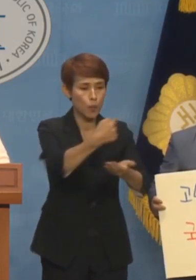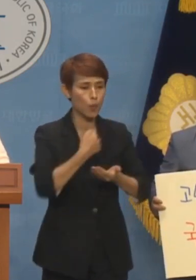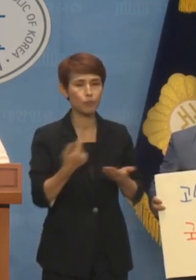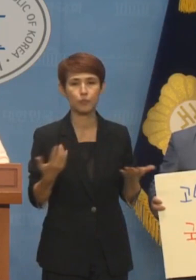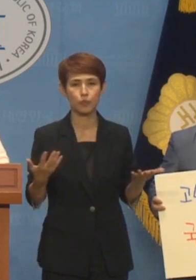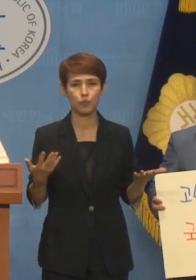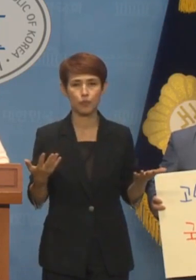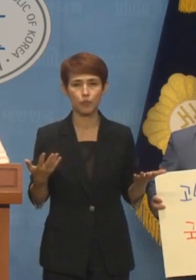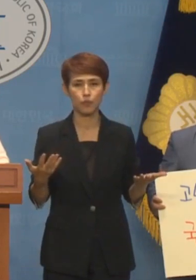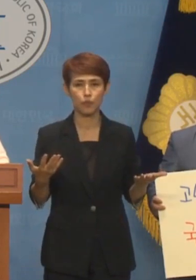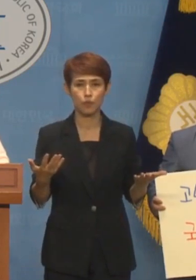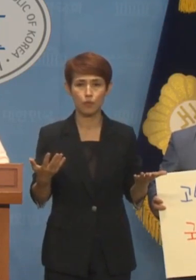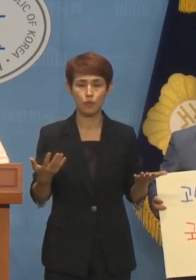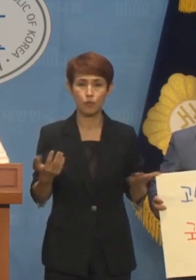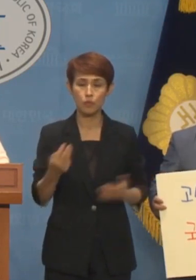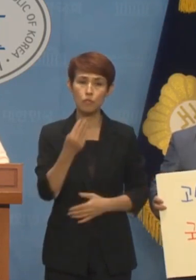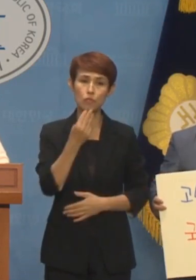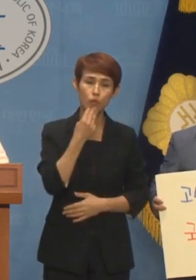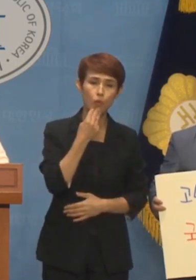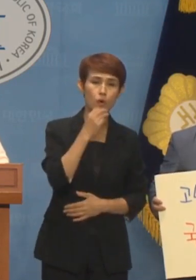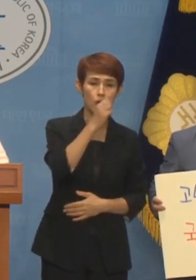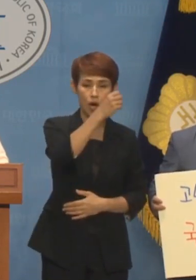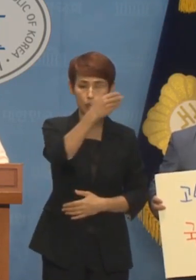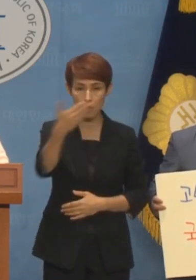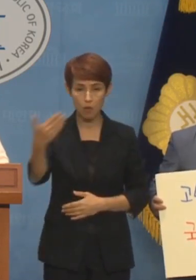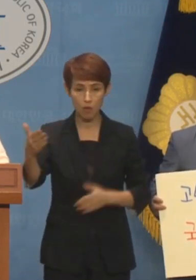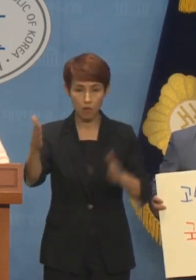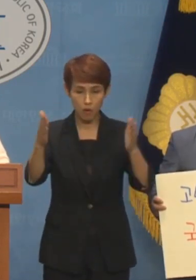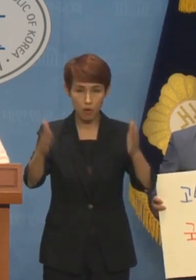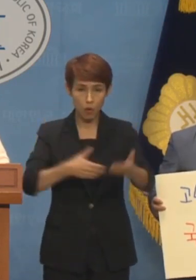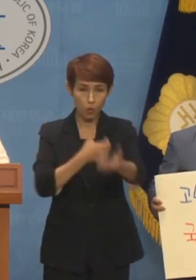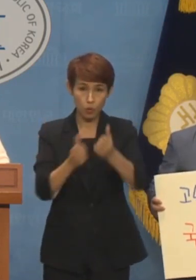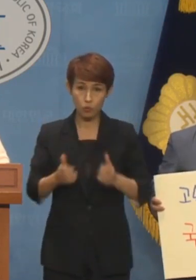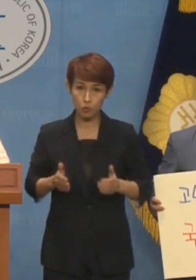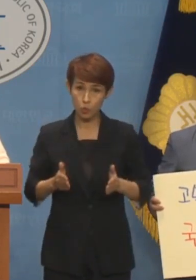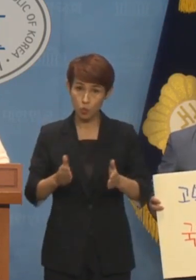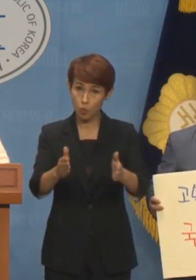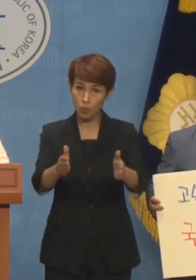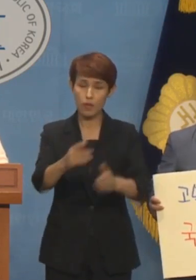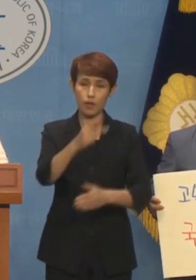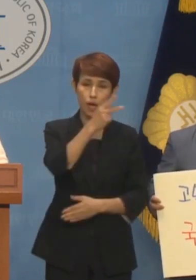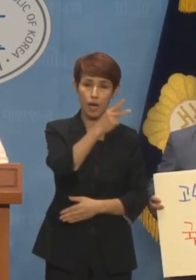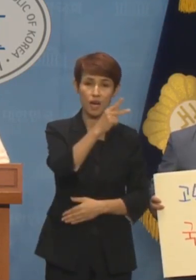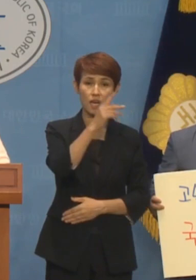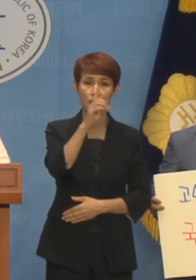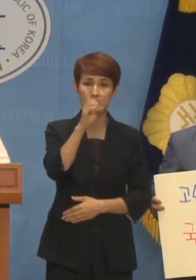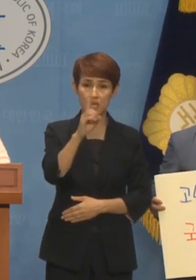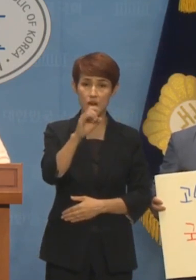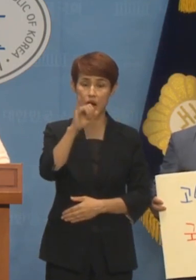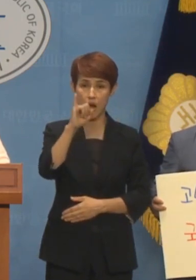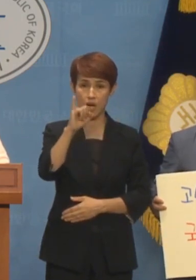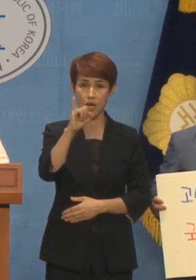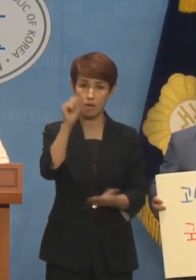지금 추진되고 있는 이 서울 양평 고속도로는 애초에 KDI를 통과한 원안입니까? 아니면